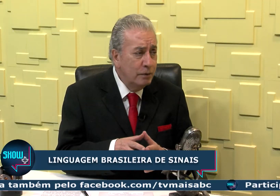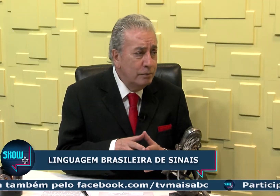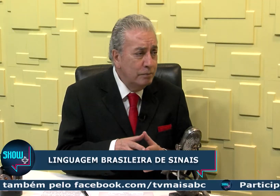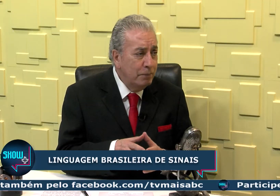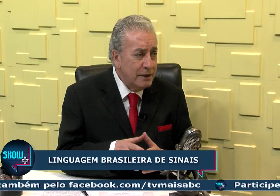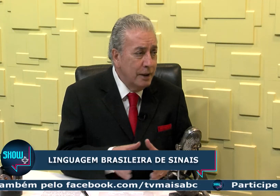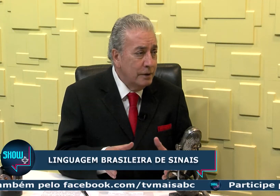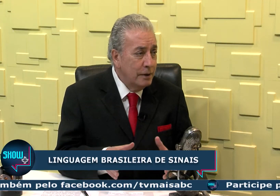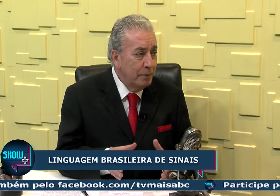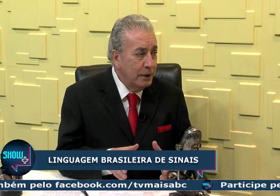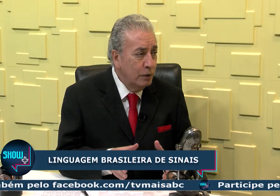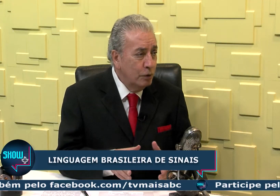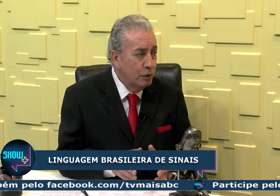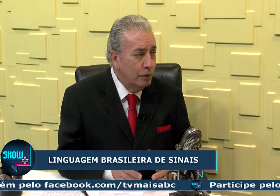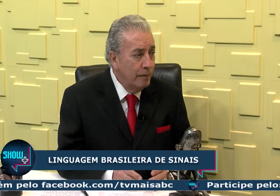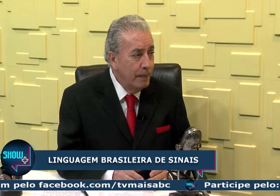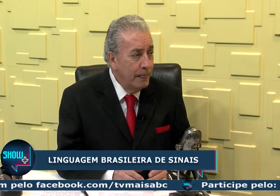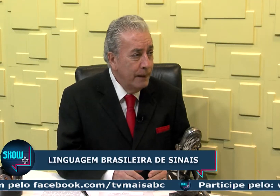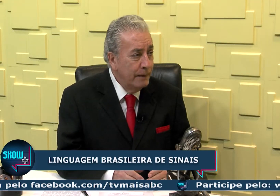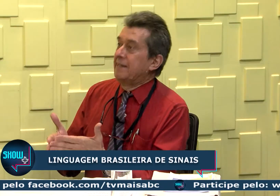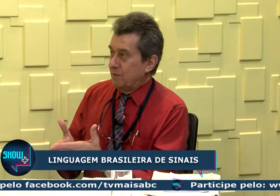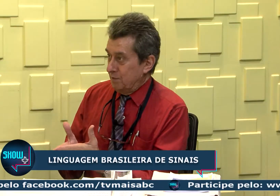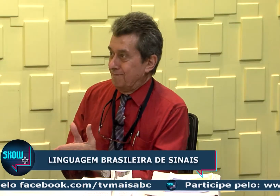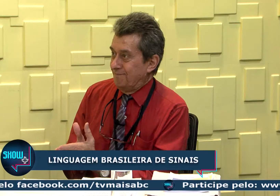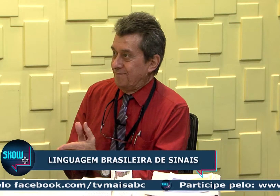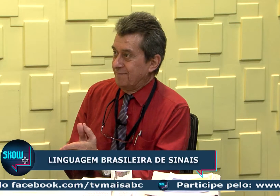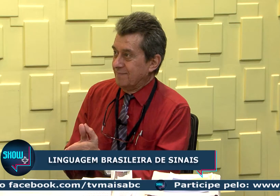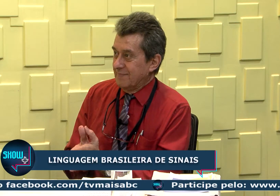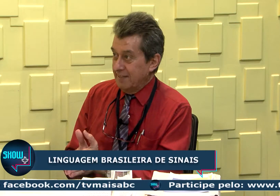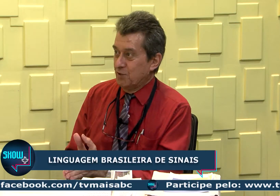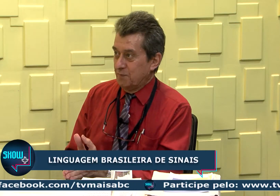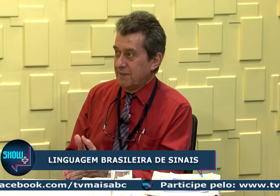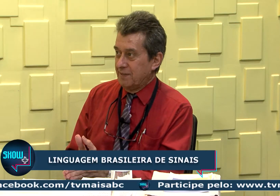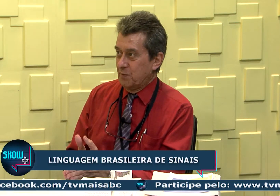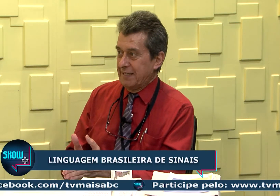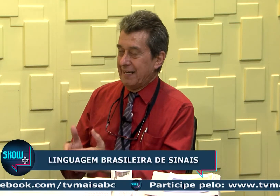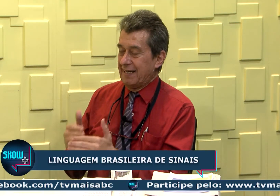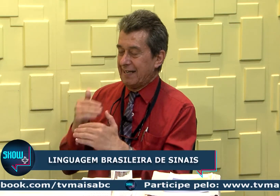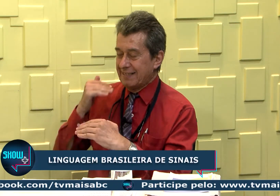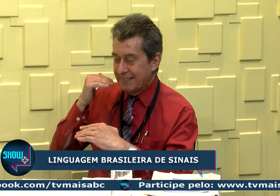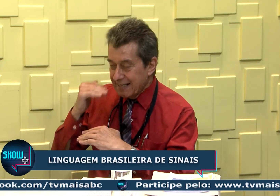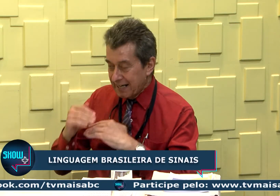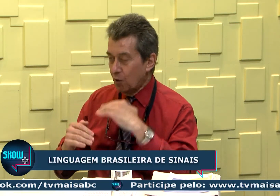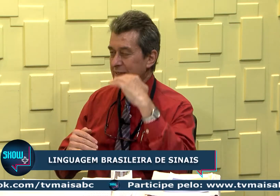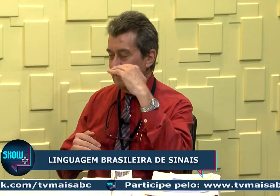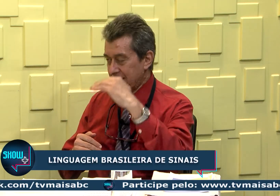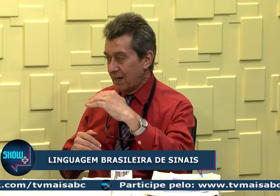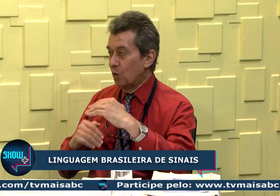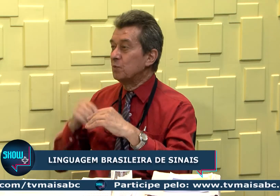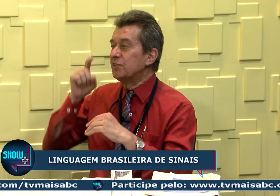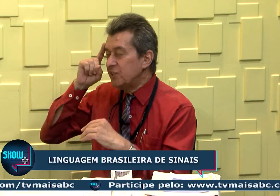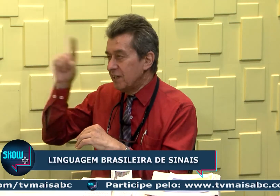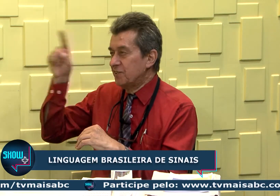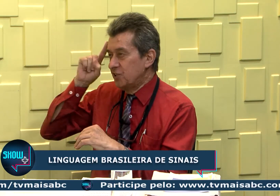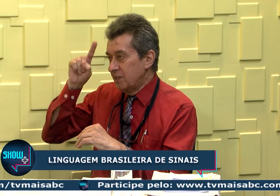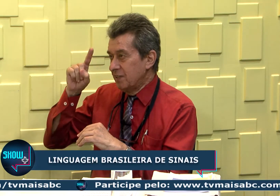bastante aprendeu tudo ainda estou aprendendo ainda estou aprendendo porque é degrau a degrau o dia-a-dia do